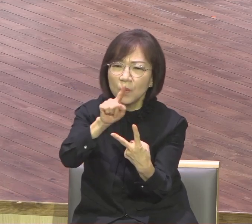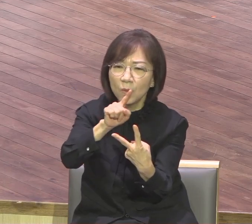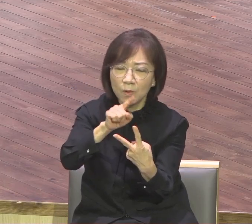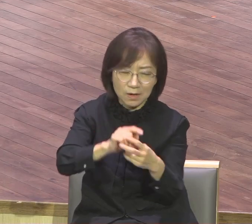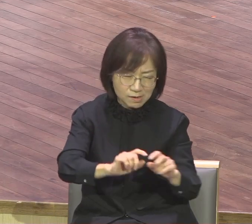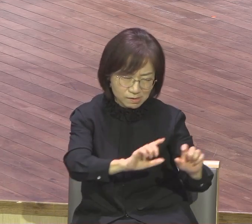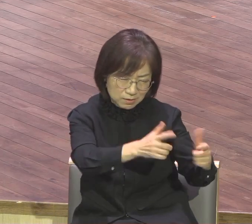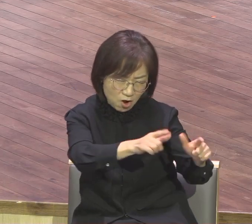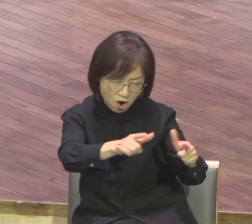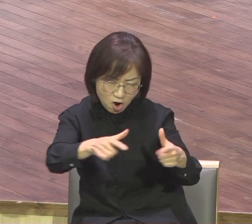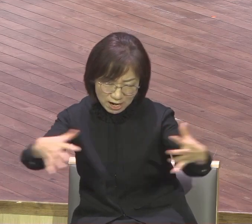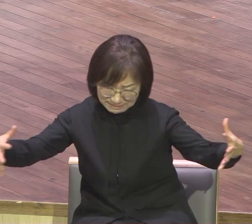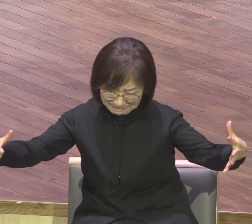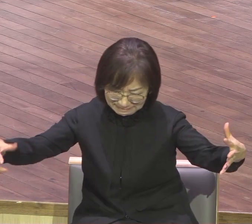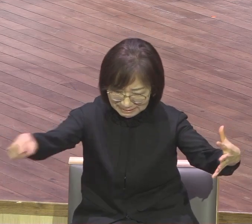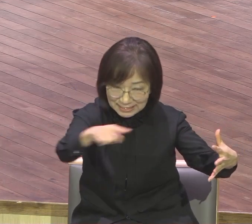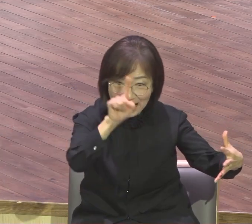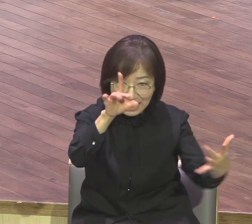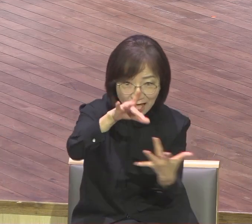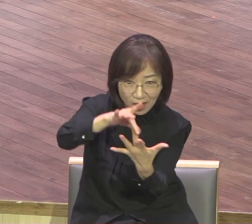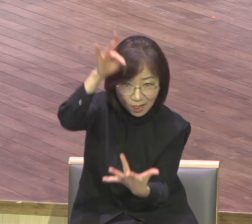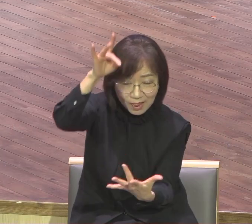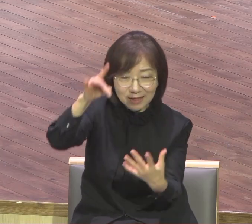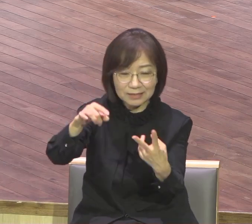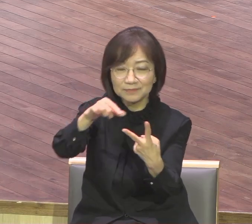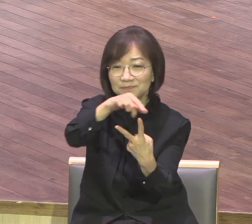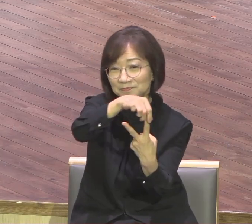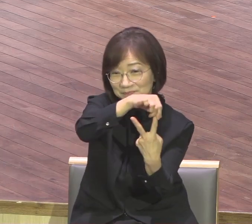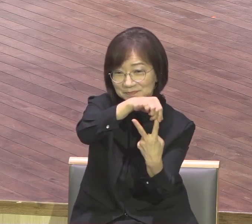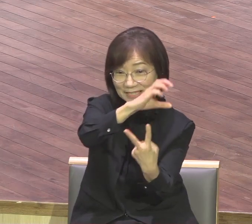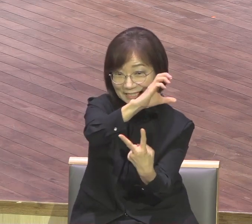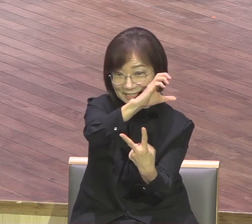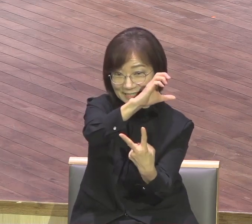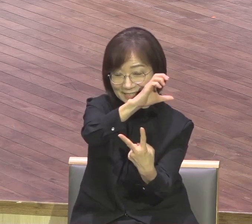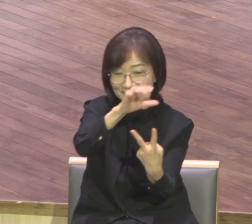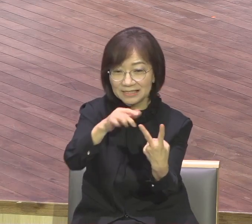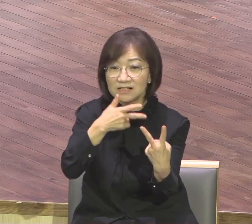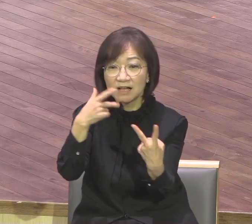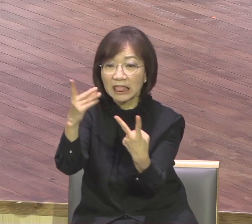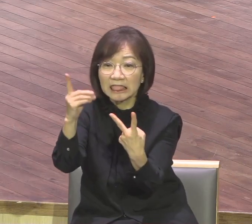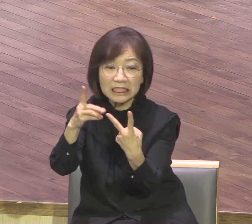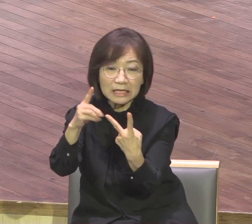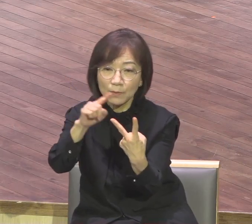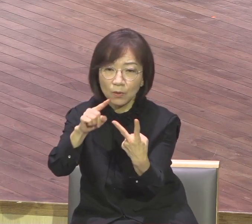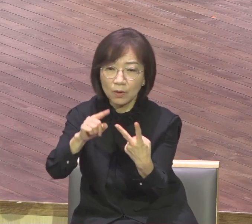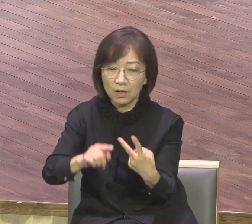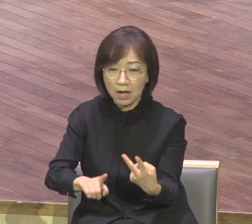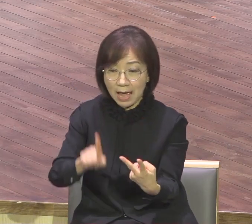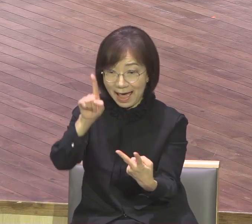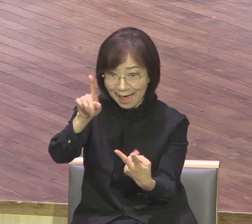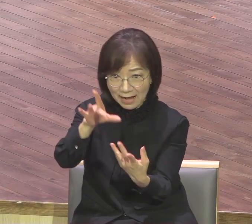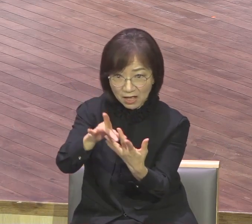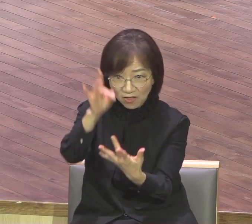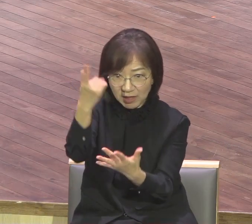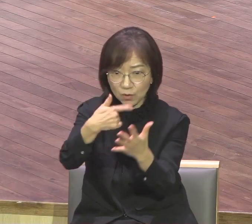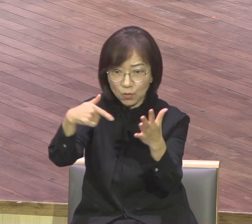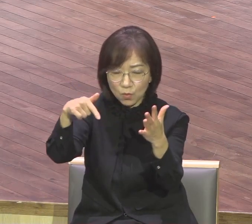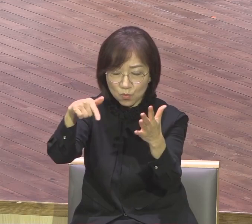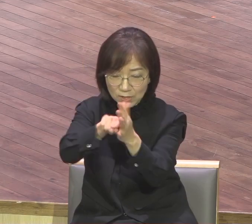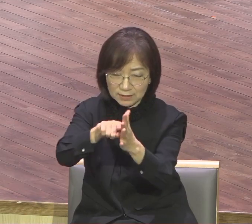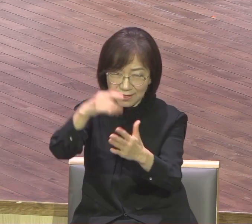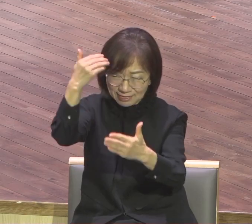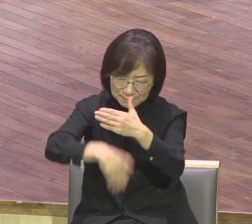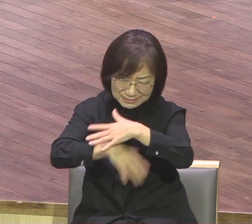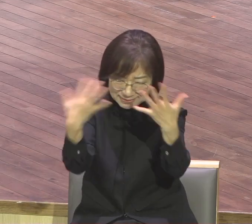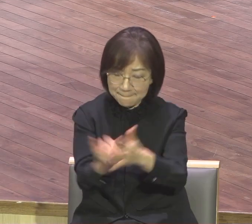하나 고르는 거죠. Es elección. Elección es elegir una de decision은 뭐예요? ¿Y cuál es la decisión? 하나를 선택하기 위해서 나머지 다 버리는 거예요.